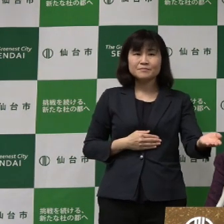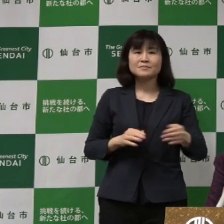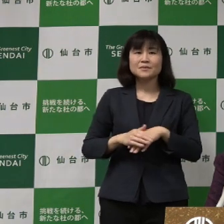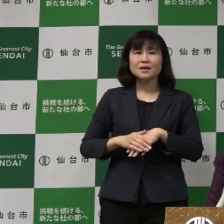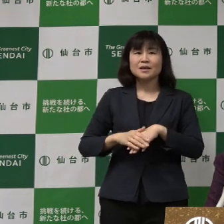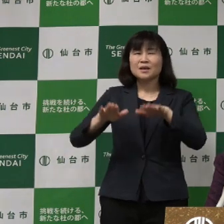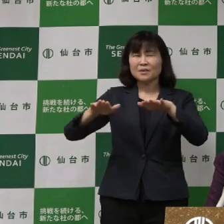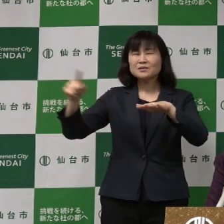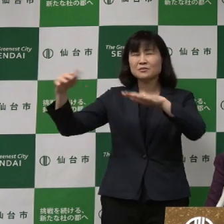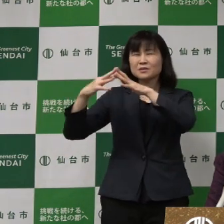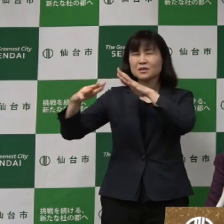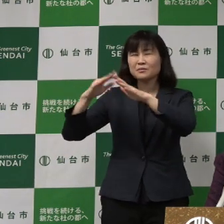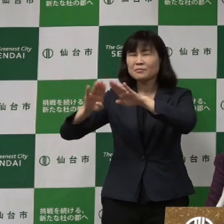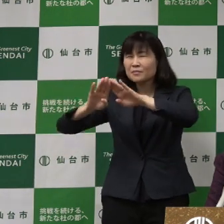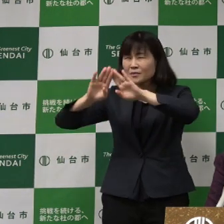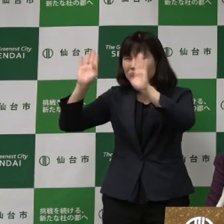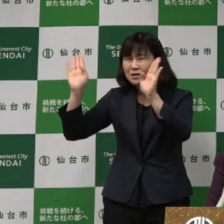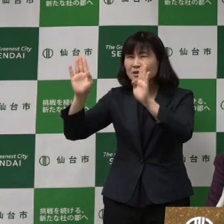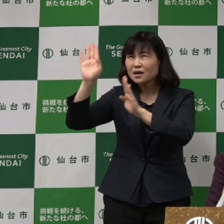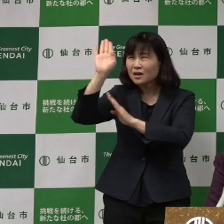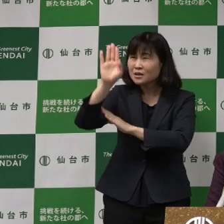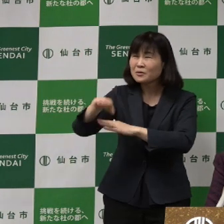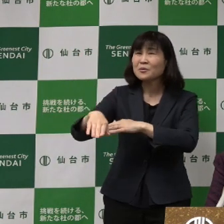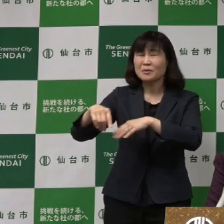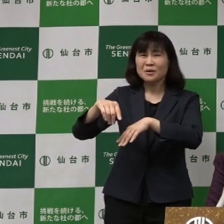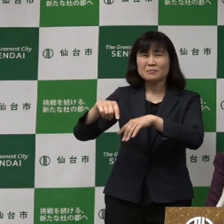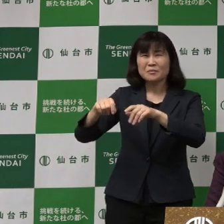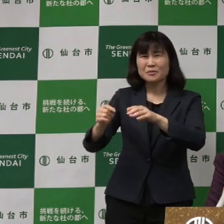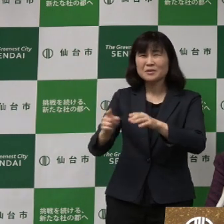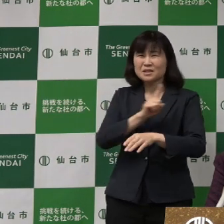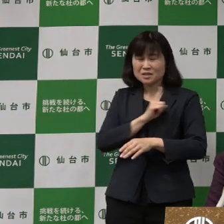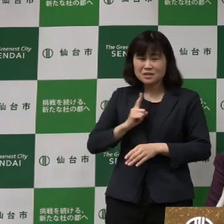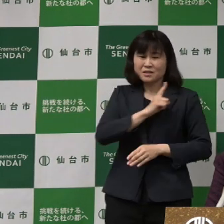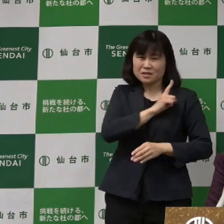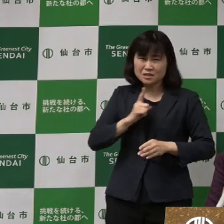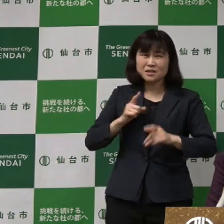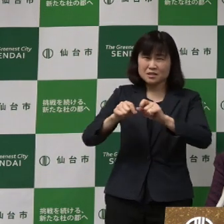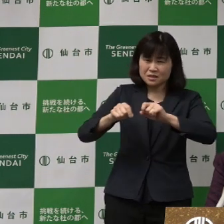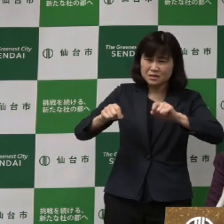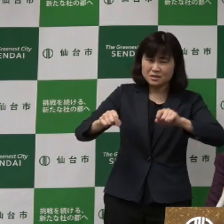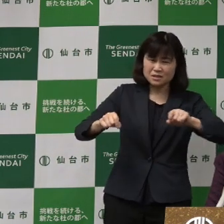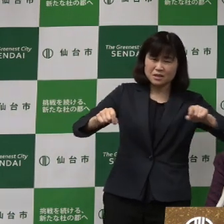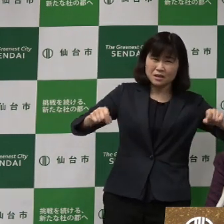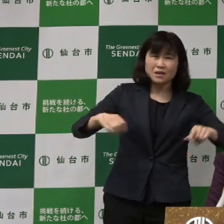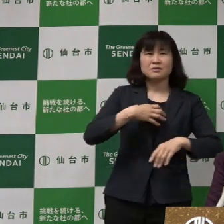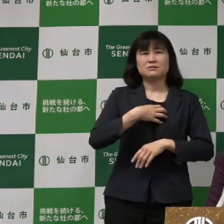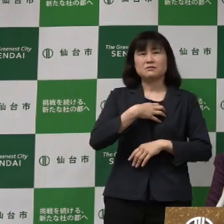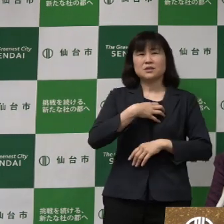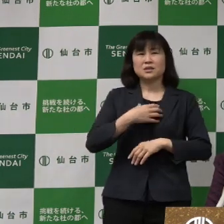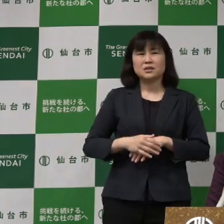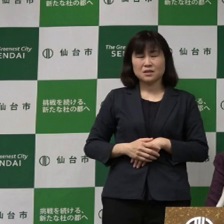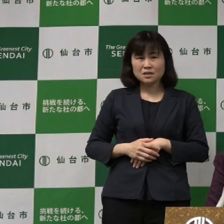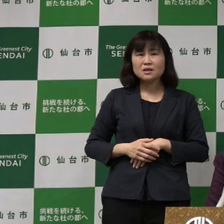攻が始まってから随分時間が経ちました。日々報じられる映像を見ますと、本当に胸が